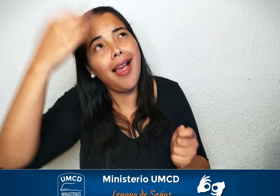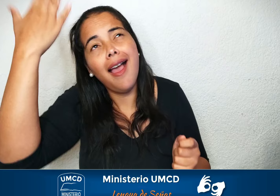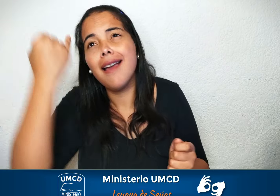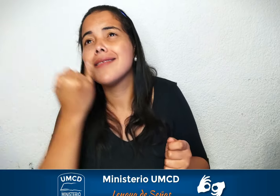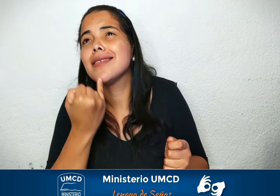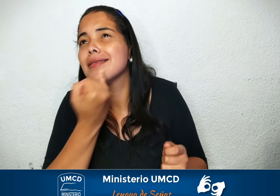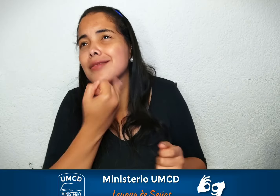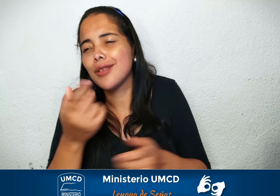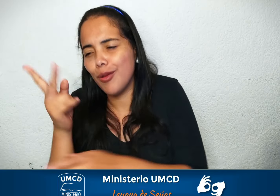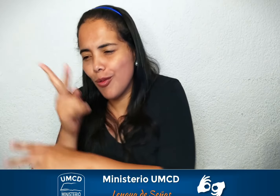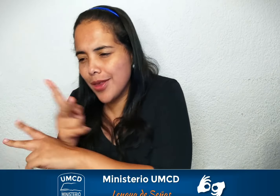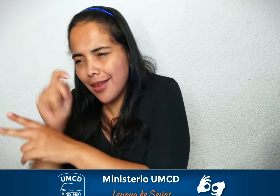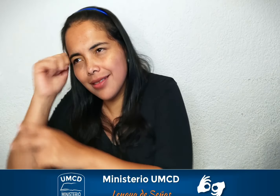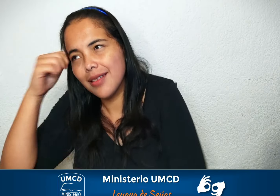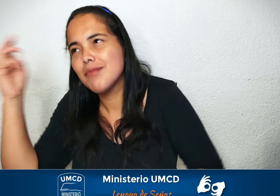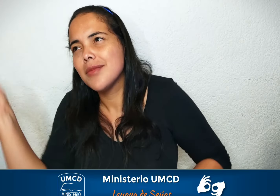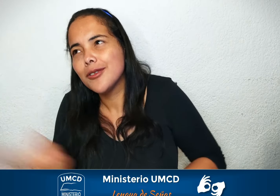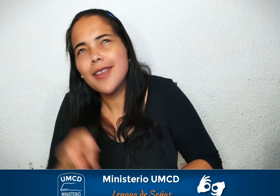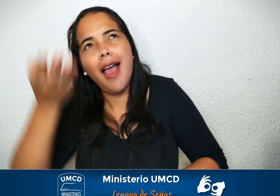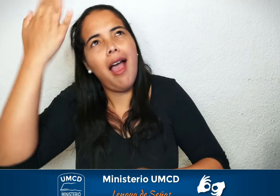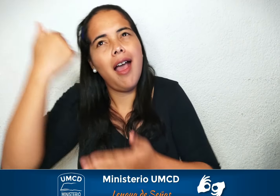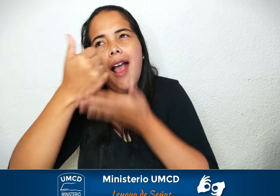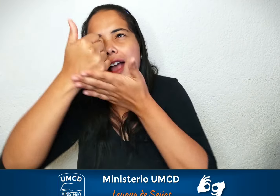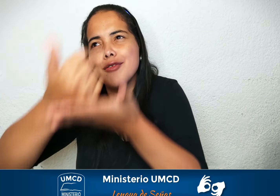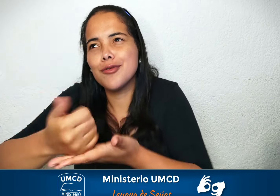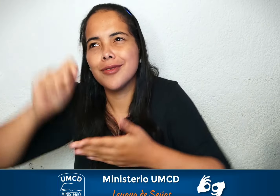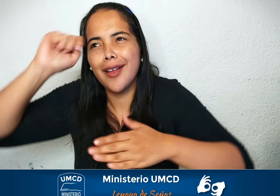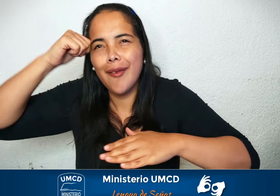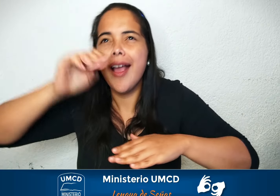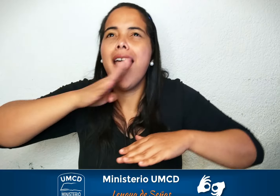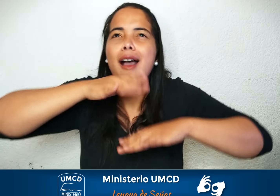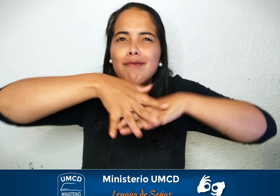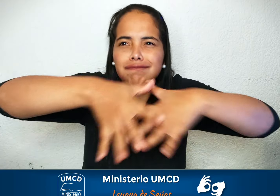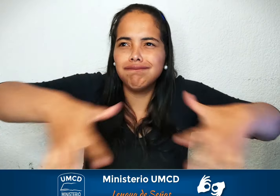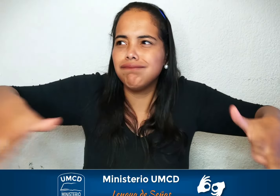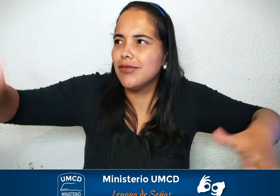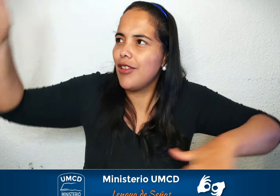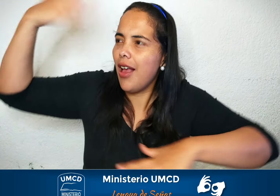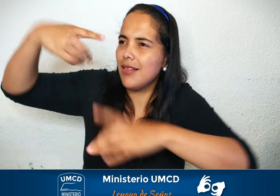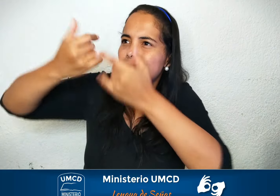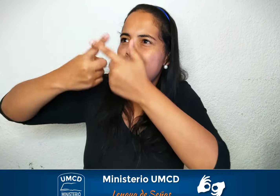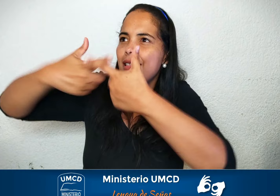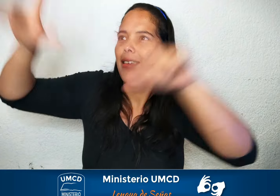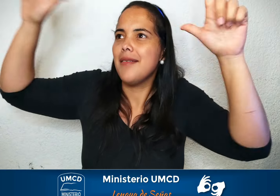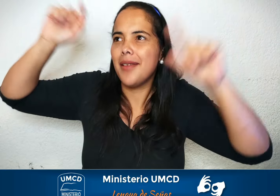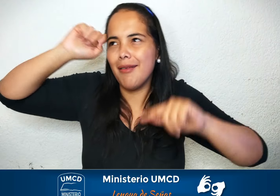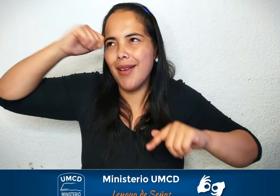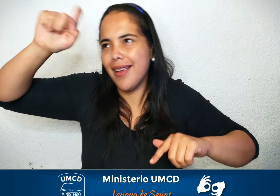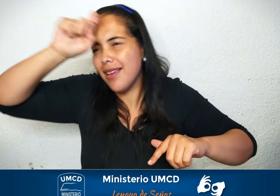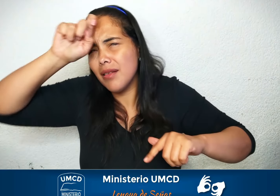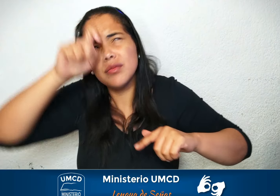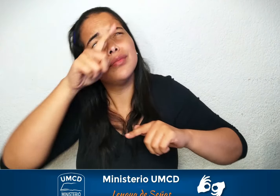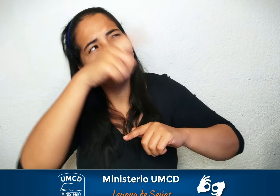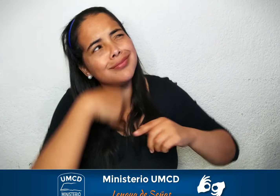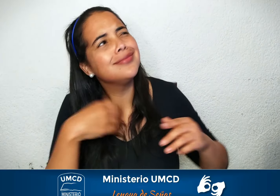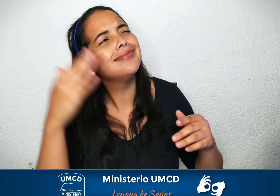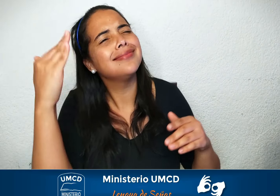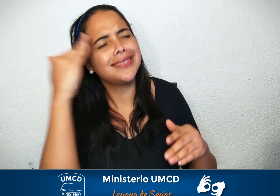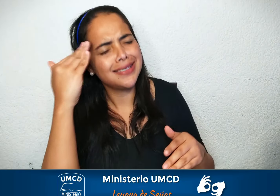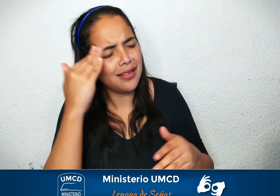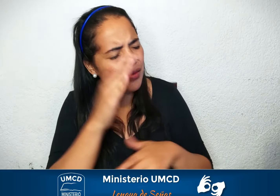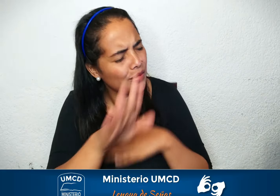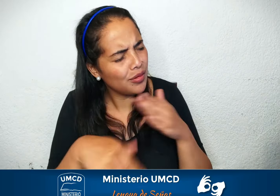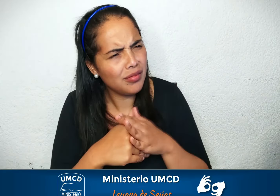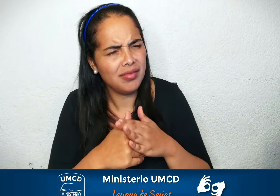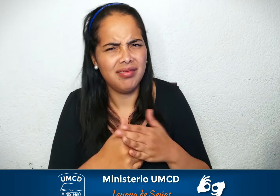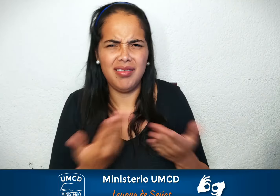y se acordó seguramente de las obras de Dios a favor de ellos durante cientos de años.